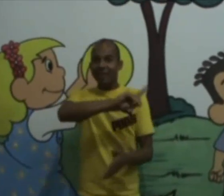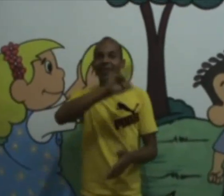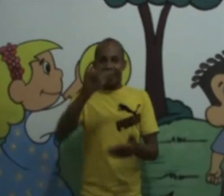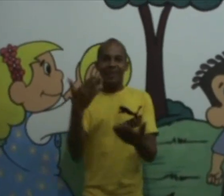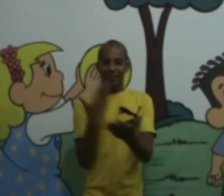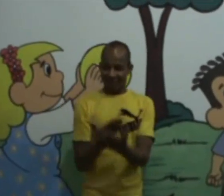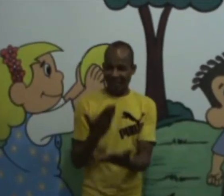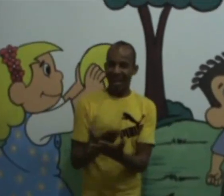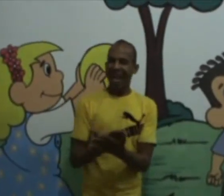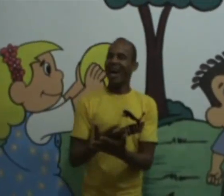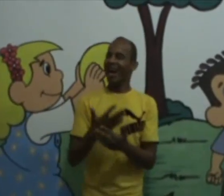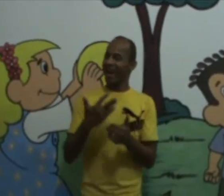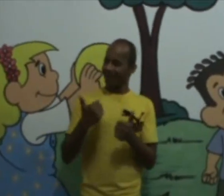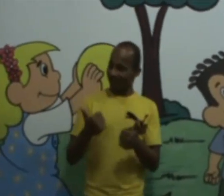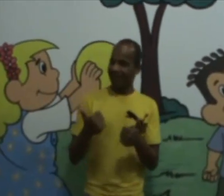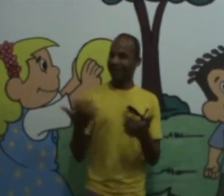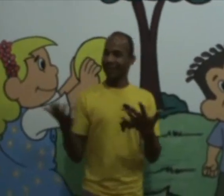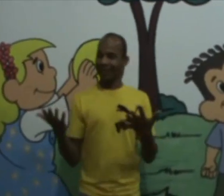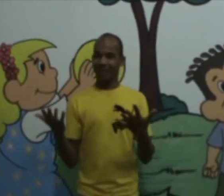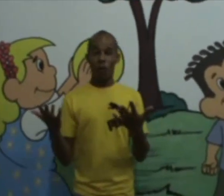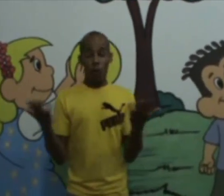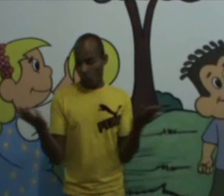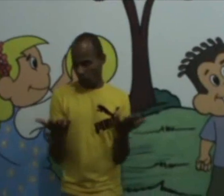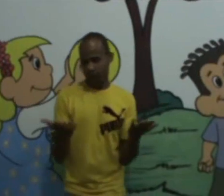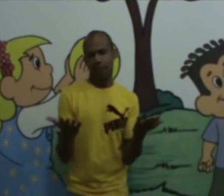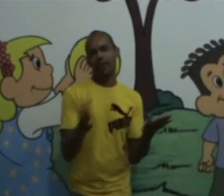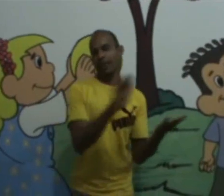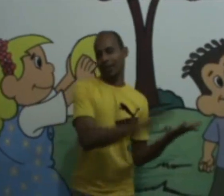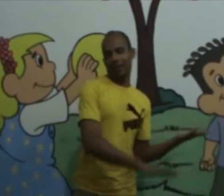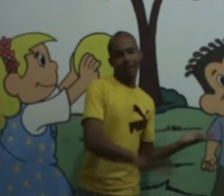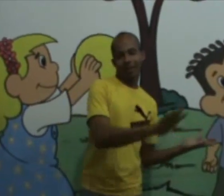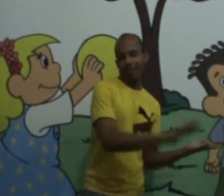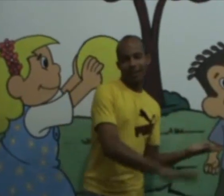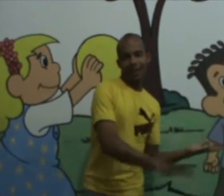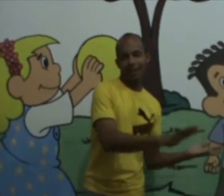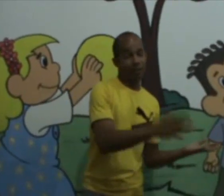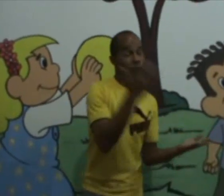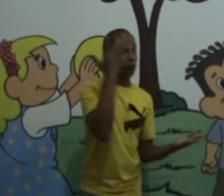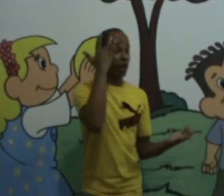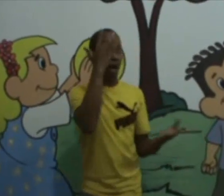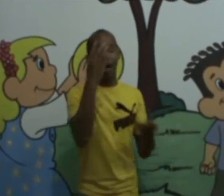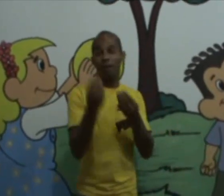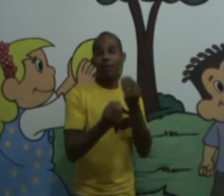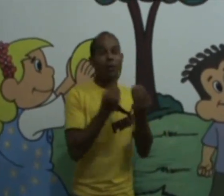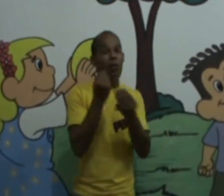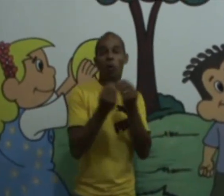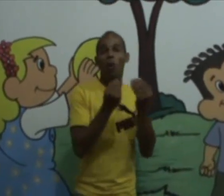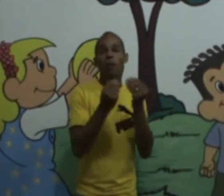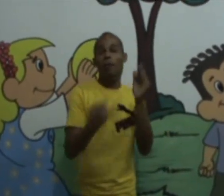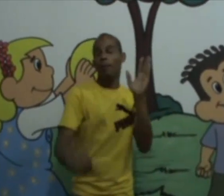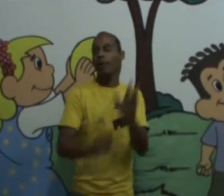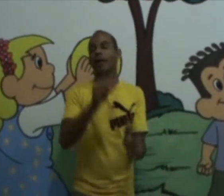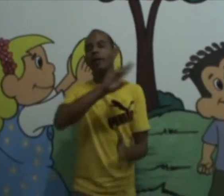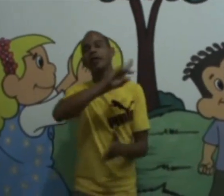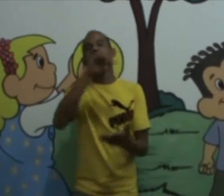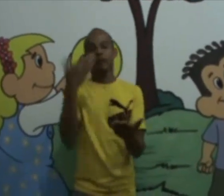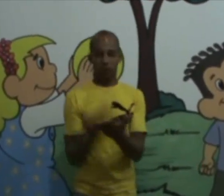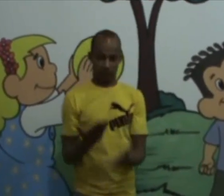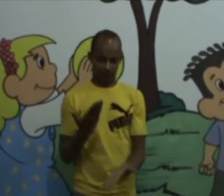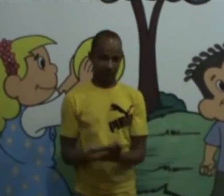Meu primeiro dia na escola foi bem ruim. Hoje em dia as crianças não sabem direito como é o primeiro dia